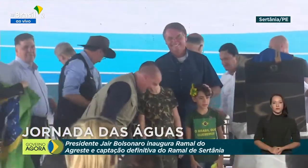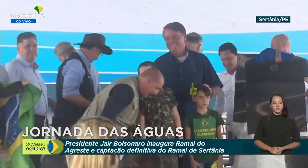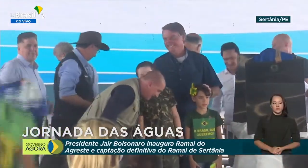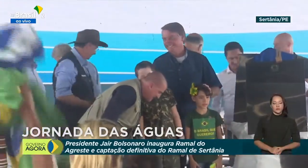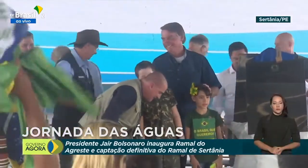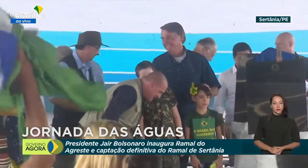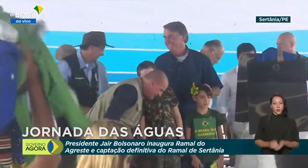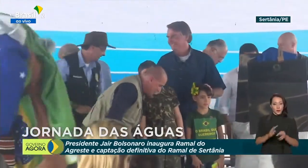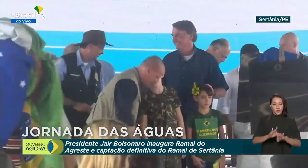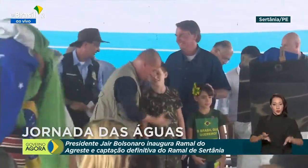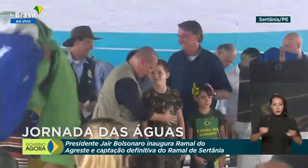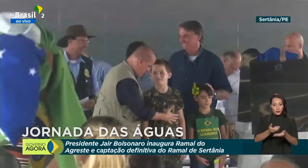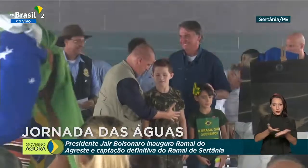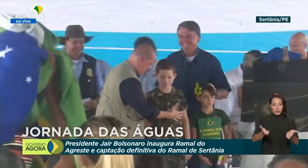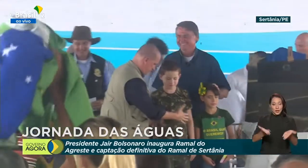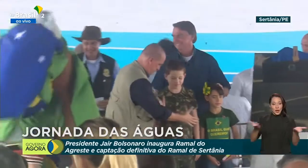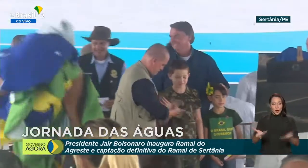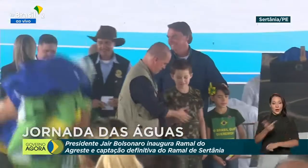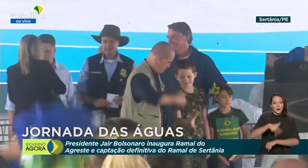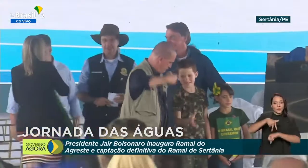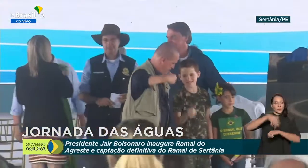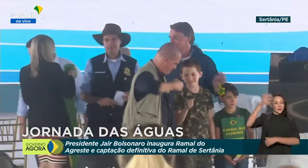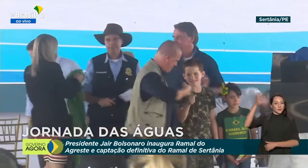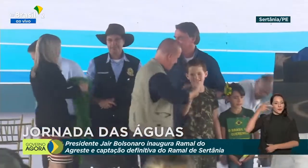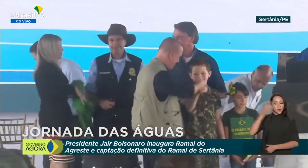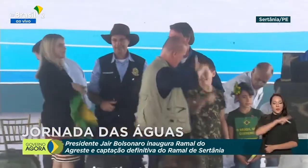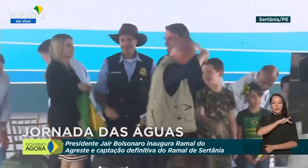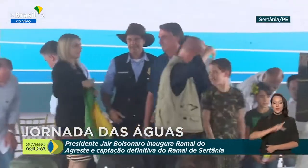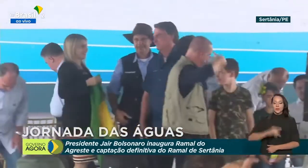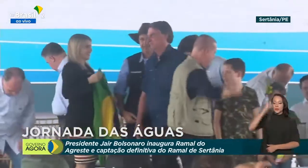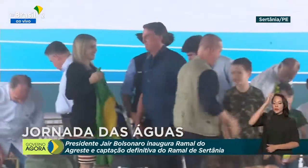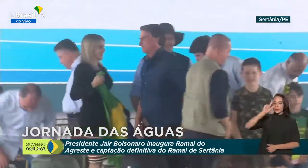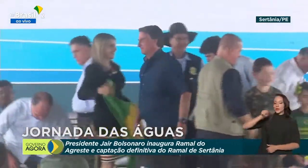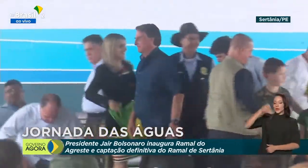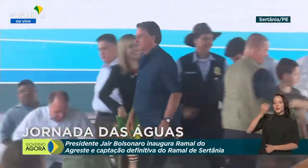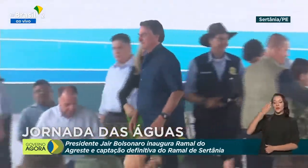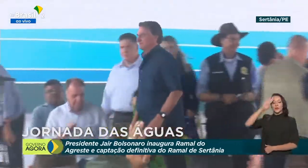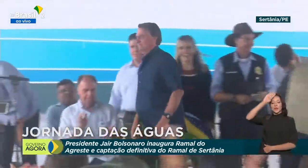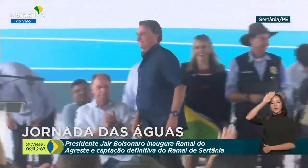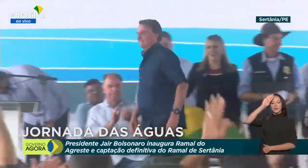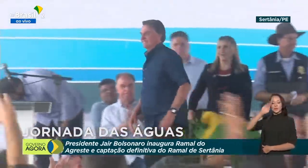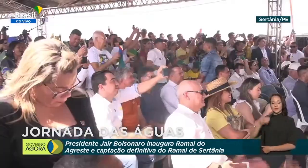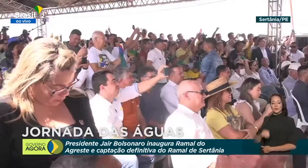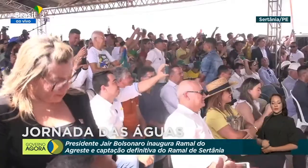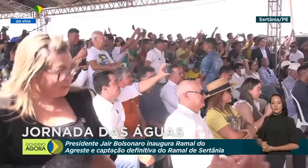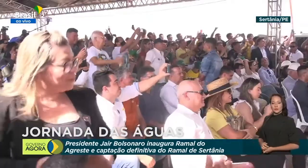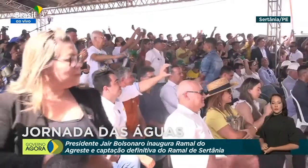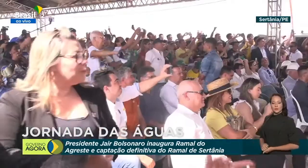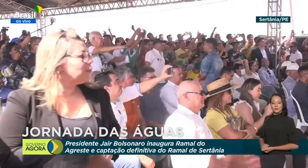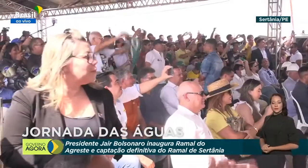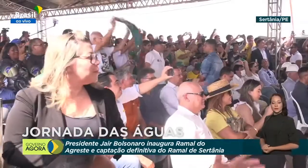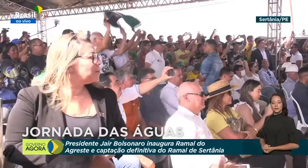Senhoras e senhores, com a palavra, o presidente da República, Jair Bolsonaro.